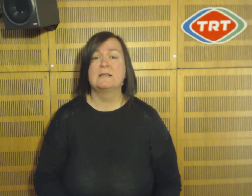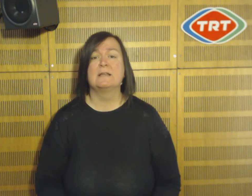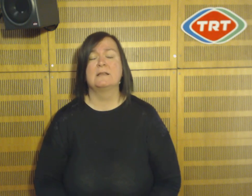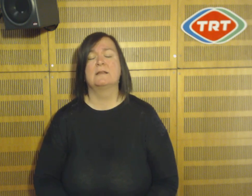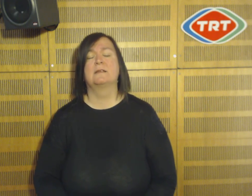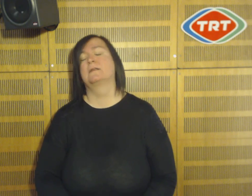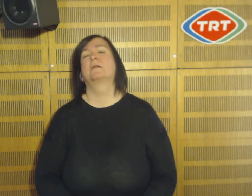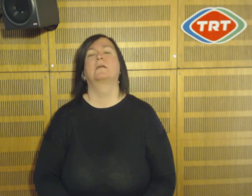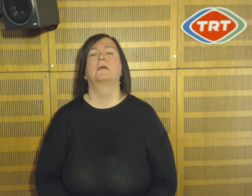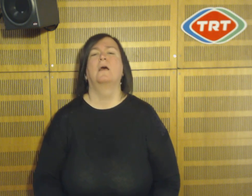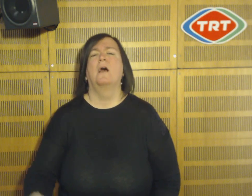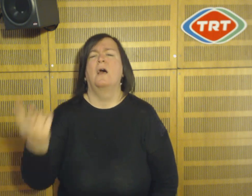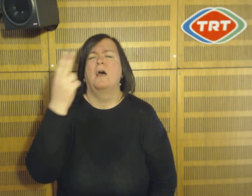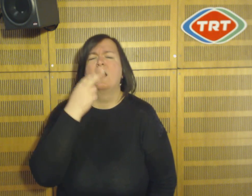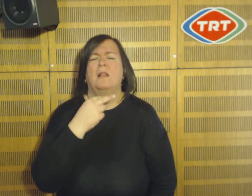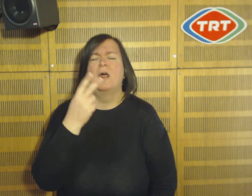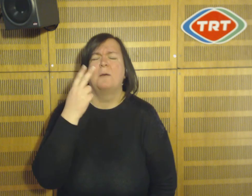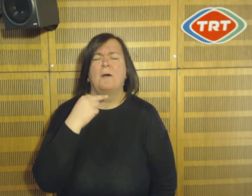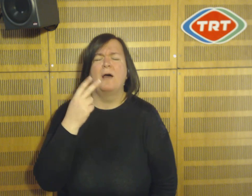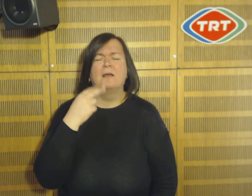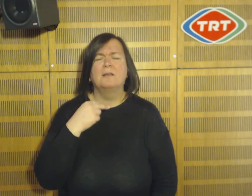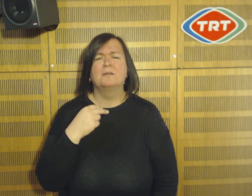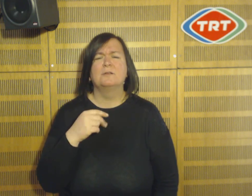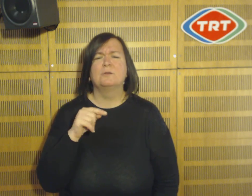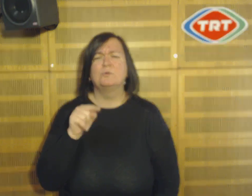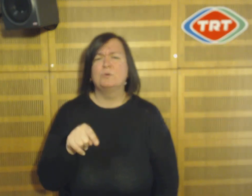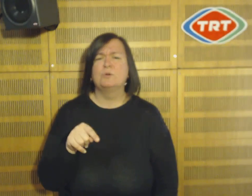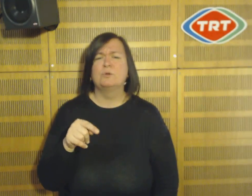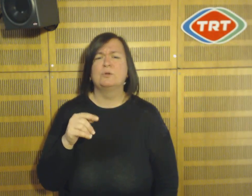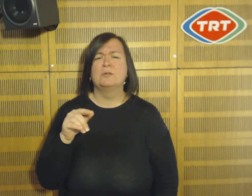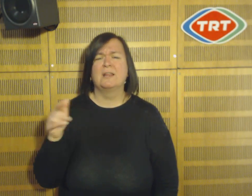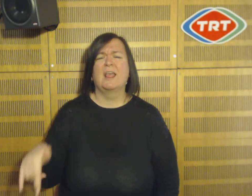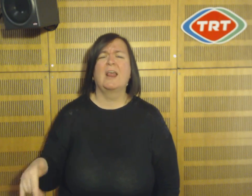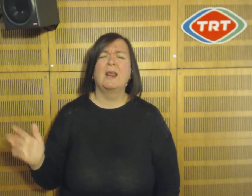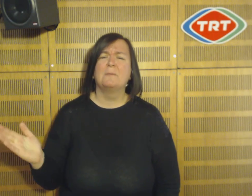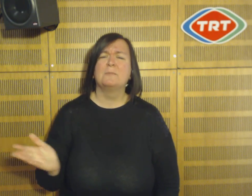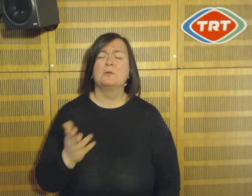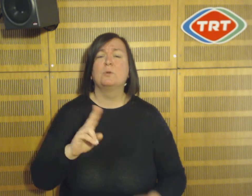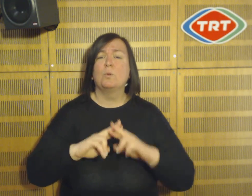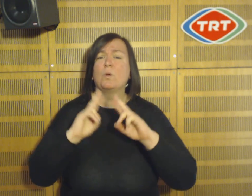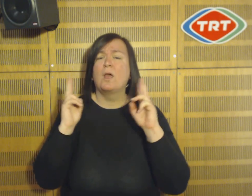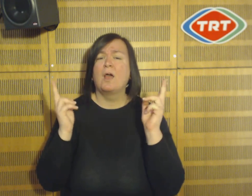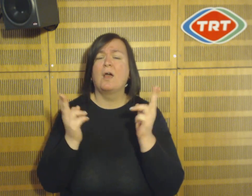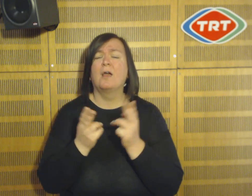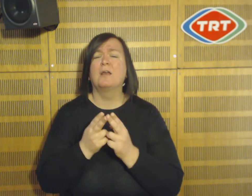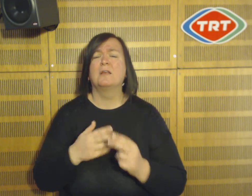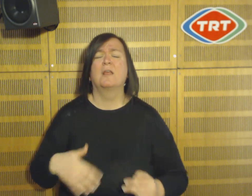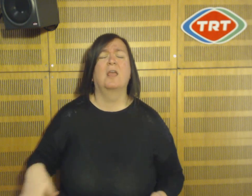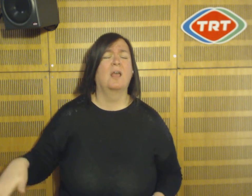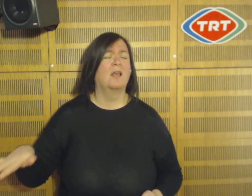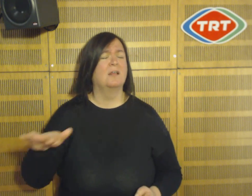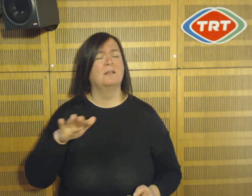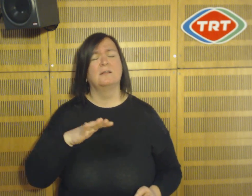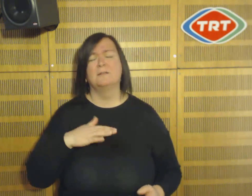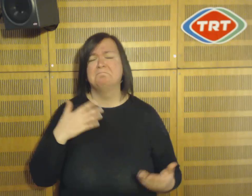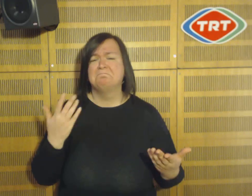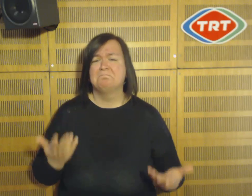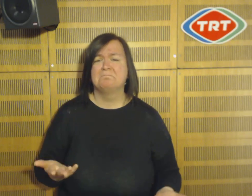nefesinde ağlamak şu gelip geçici dünyada her şeye rağmen var